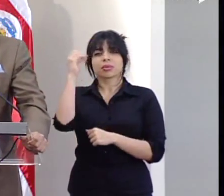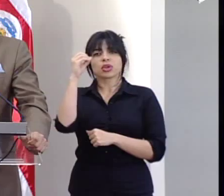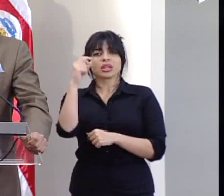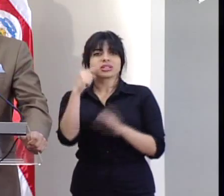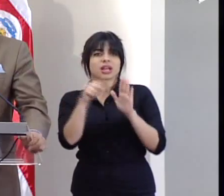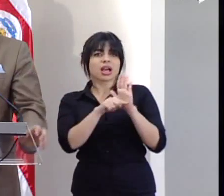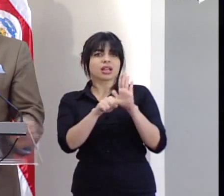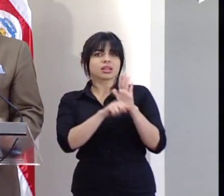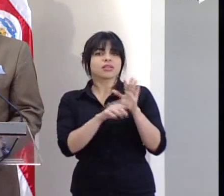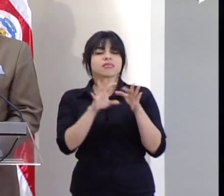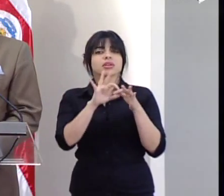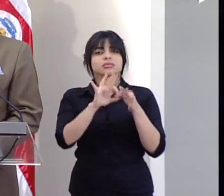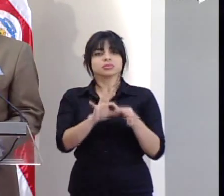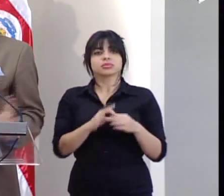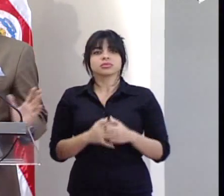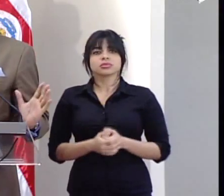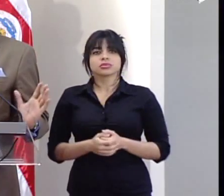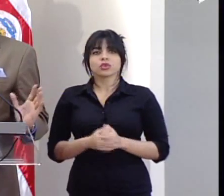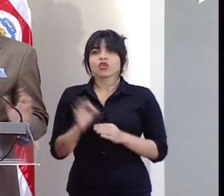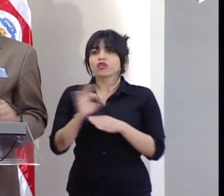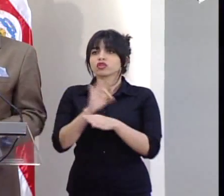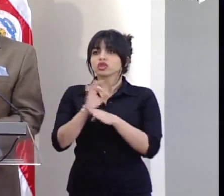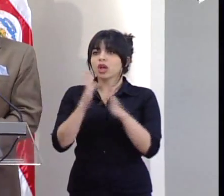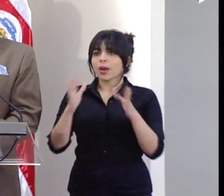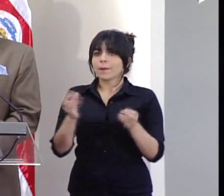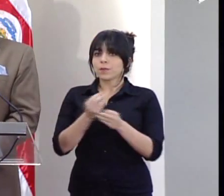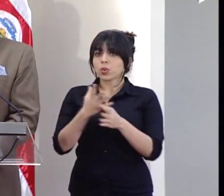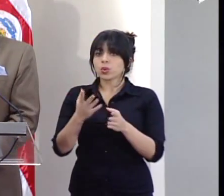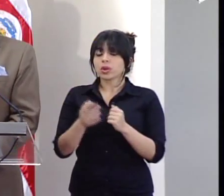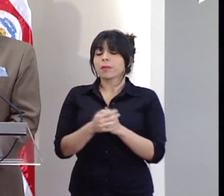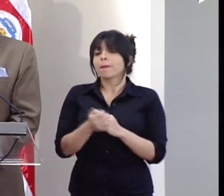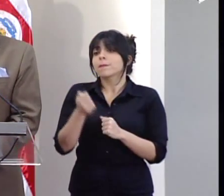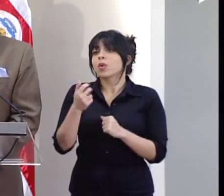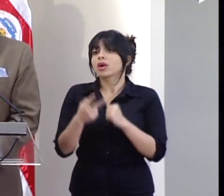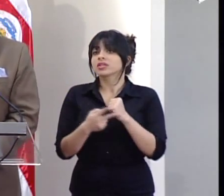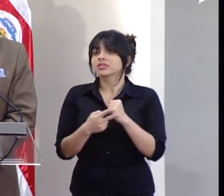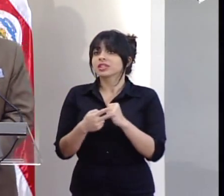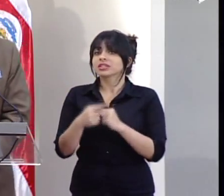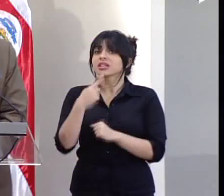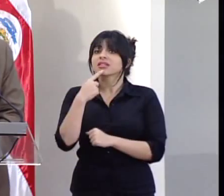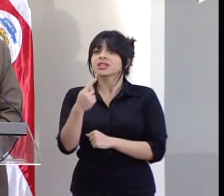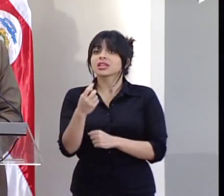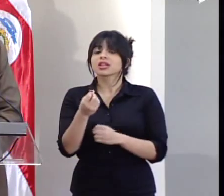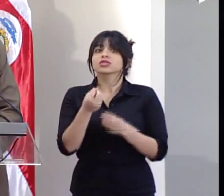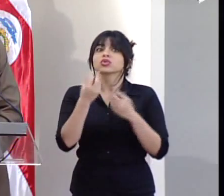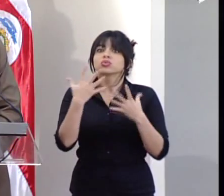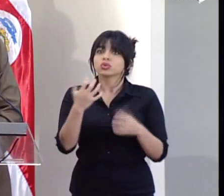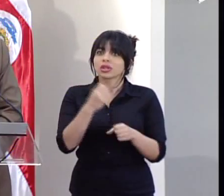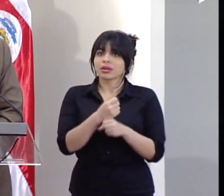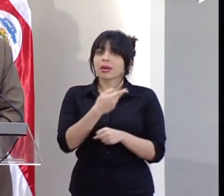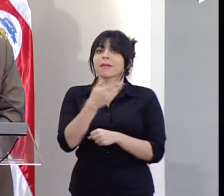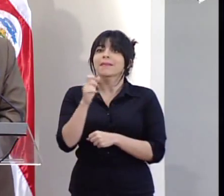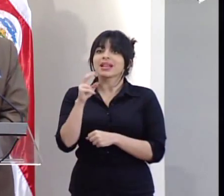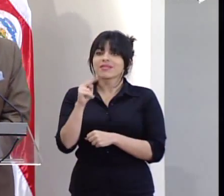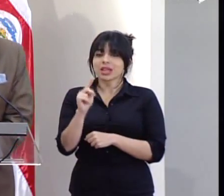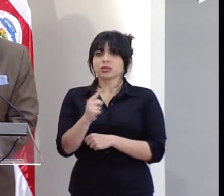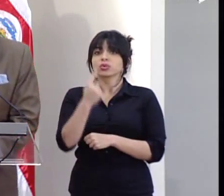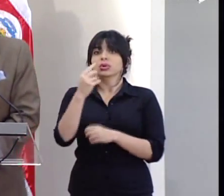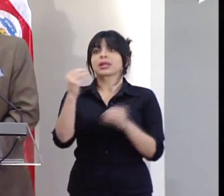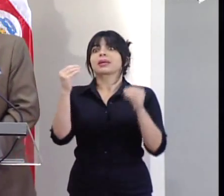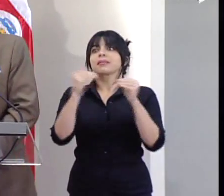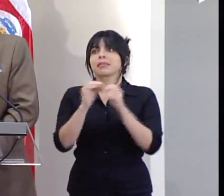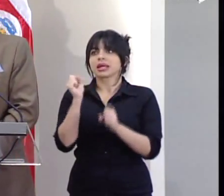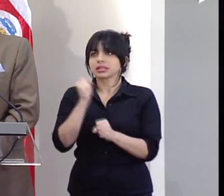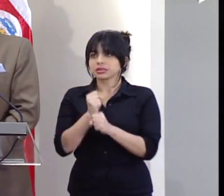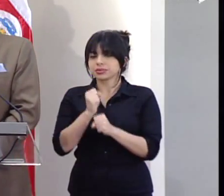respecto de funcionarios públicos y pocas veces se dice lo mucho que trabajan, y Melvin Jiménez es uno de los que más lo